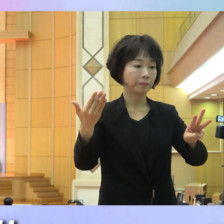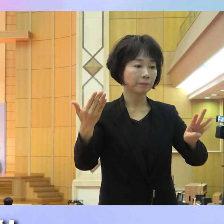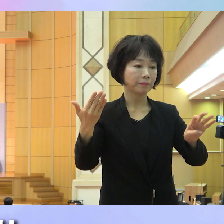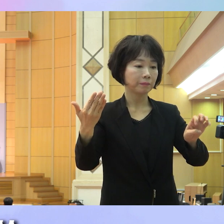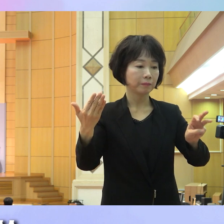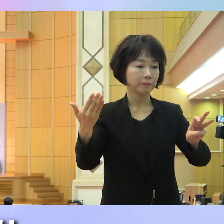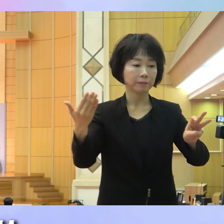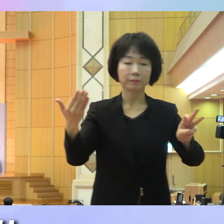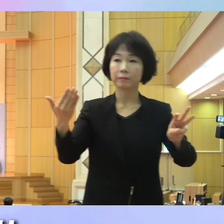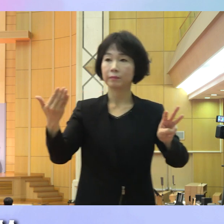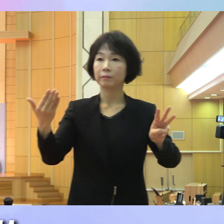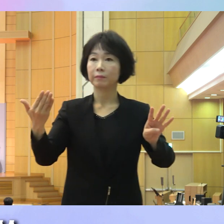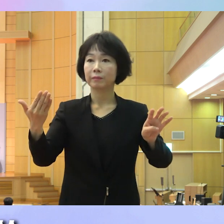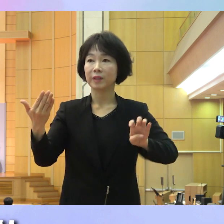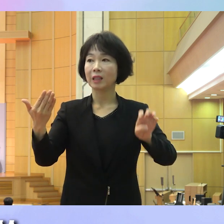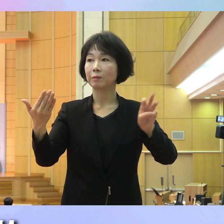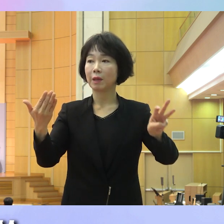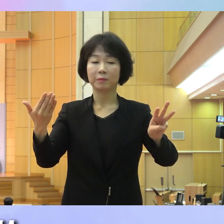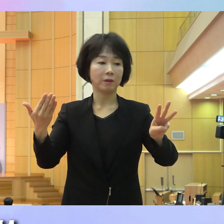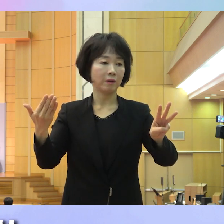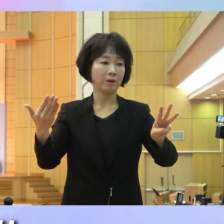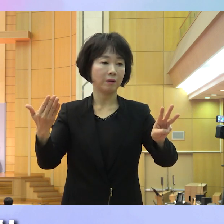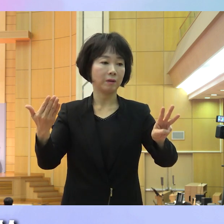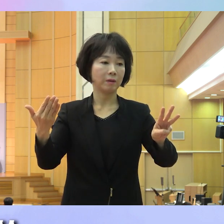쭉 읽어보겠습니다.